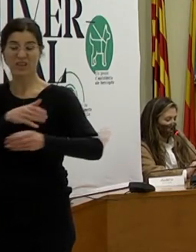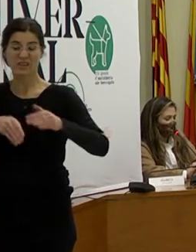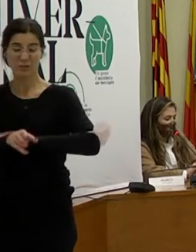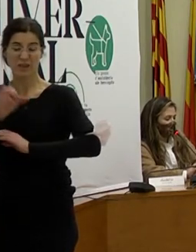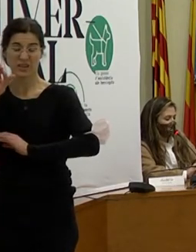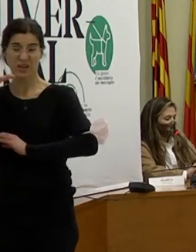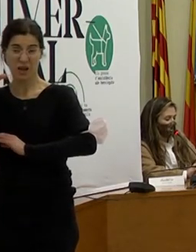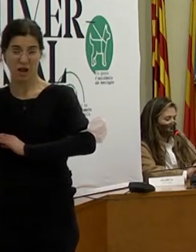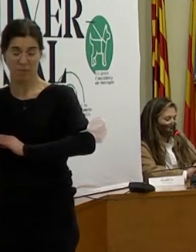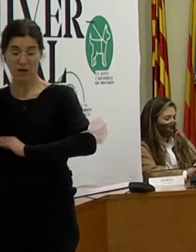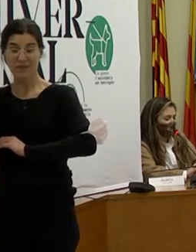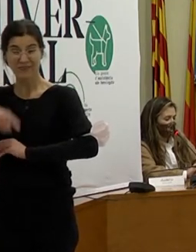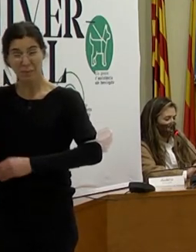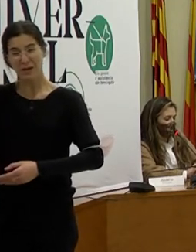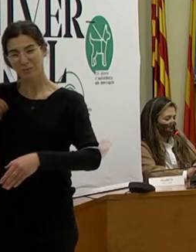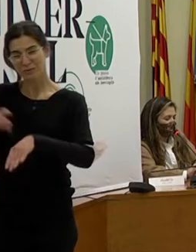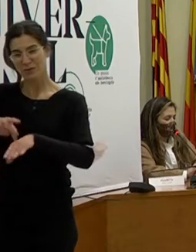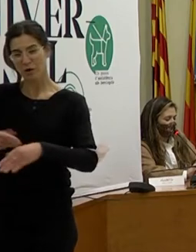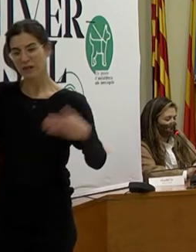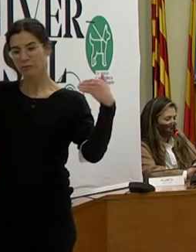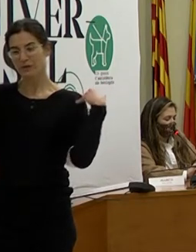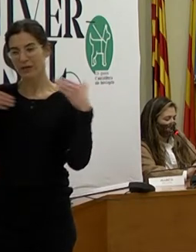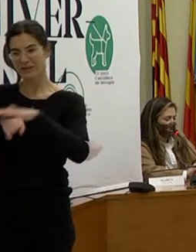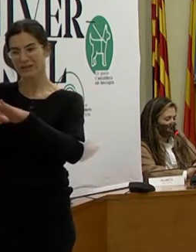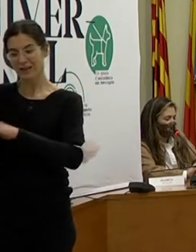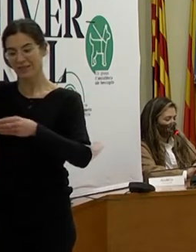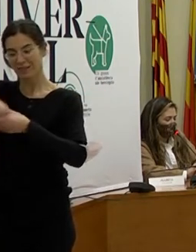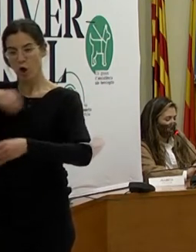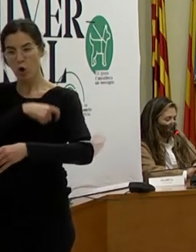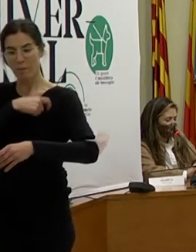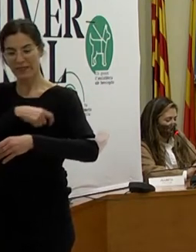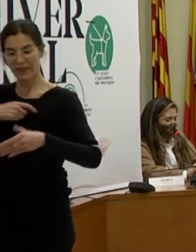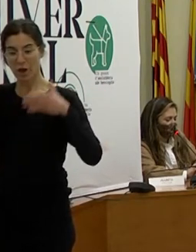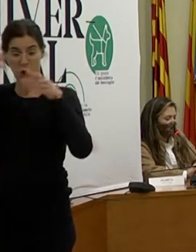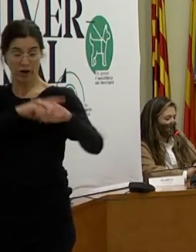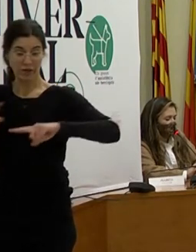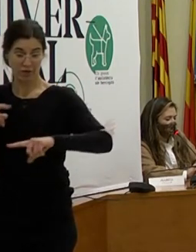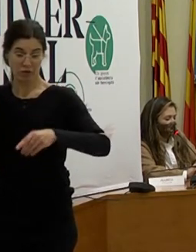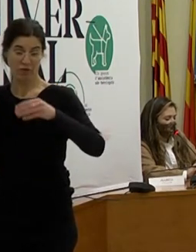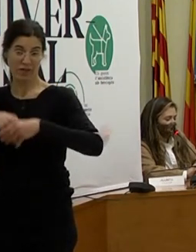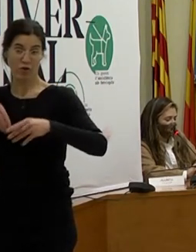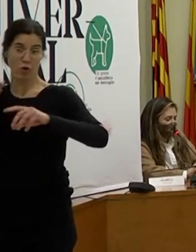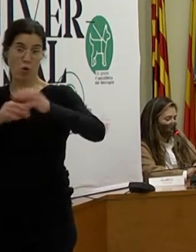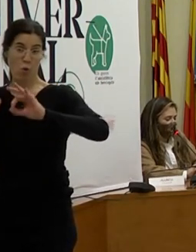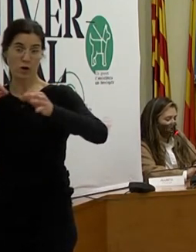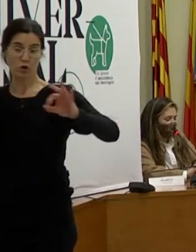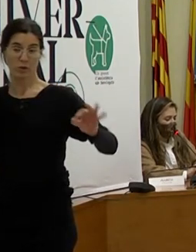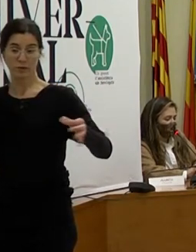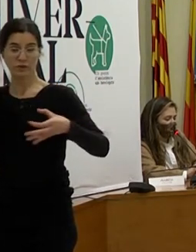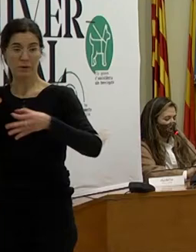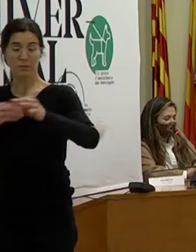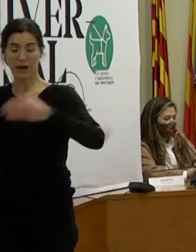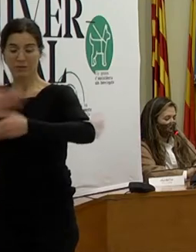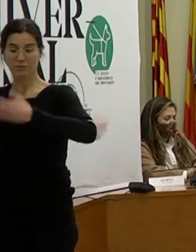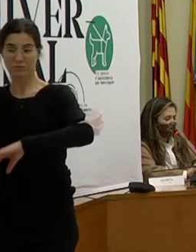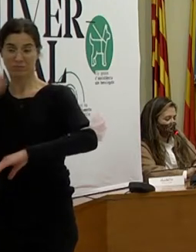y responsable de la accesibilidad en el Comité Organizador de los Juegos Olímpicos y Juegos Paralímpicos de Barcelona